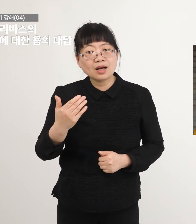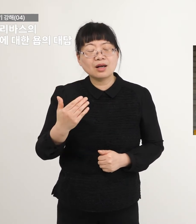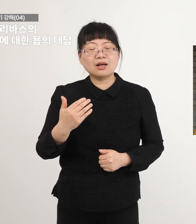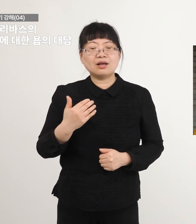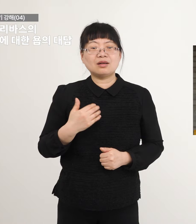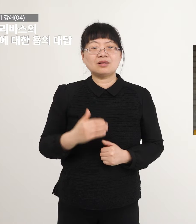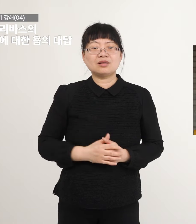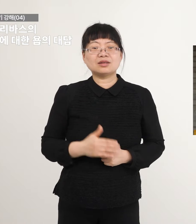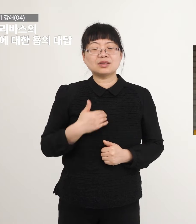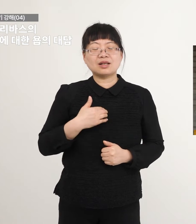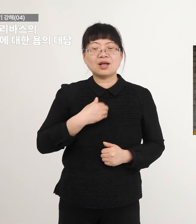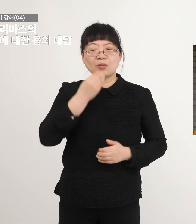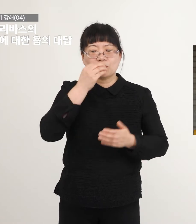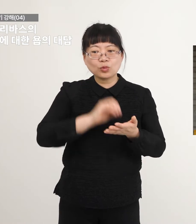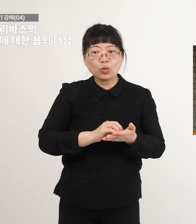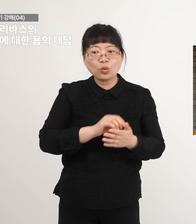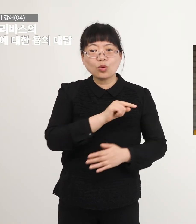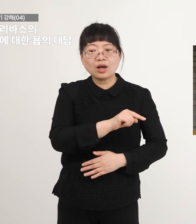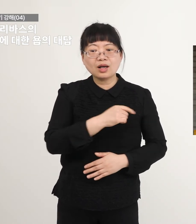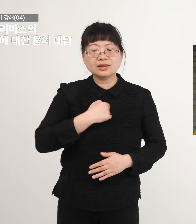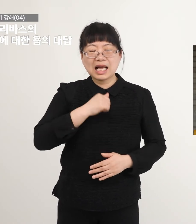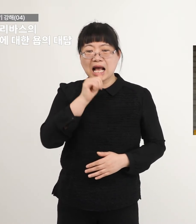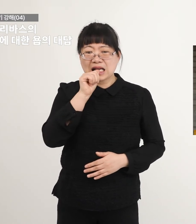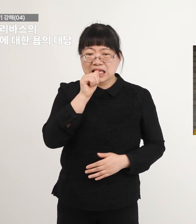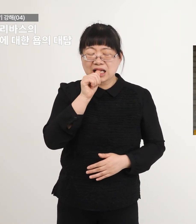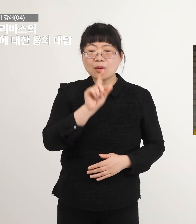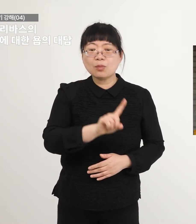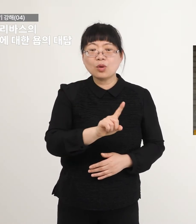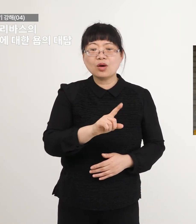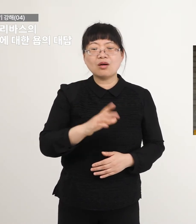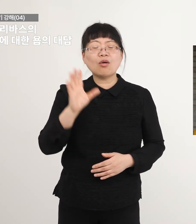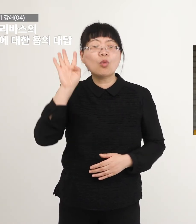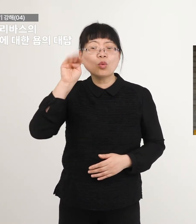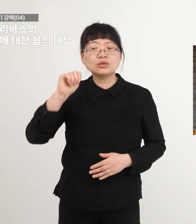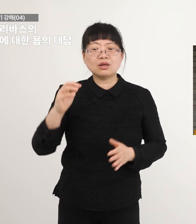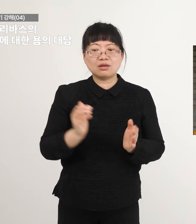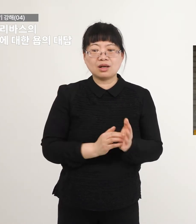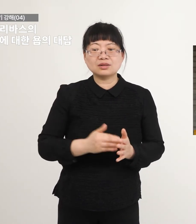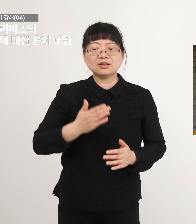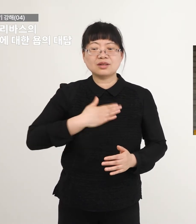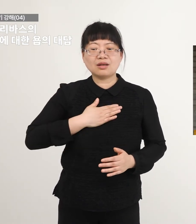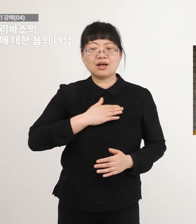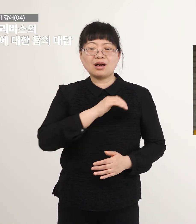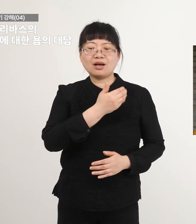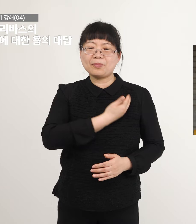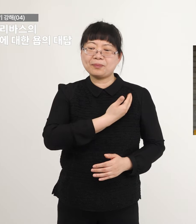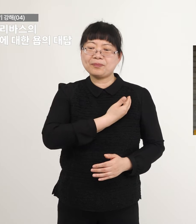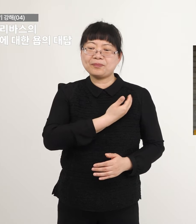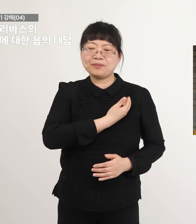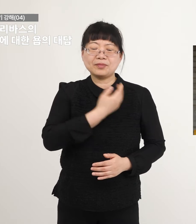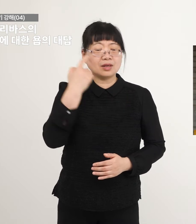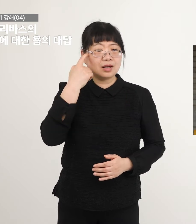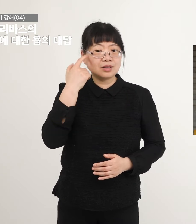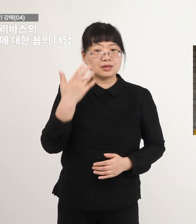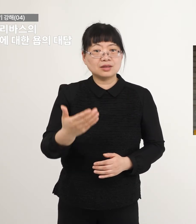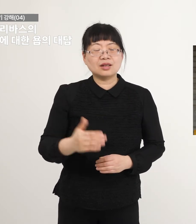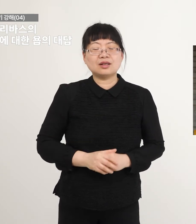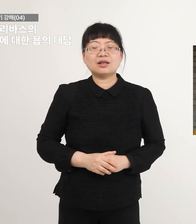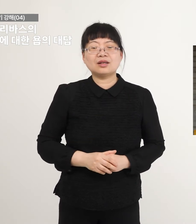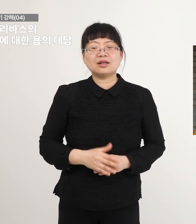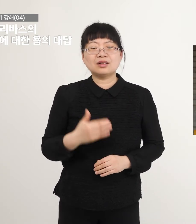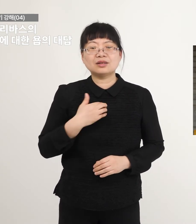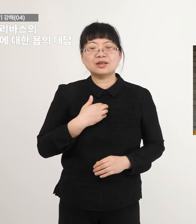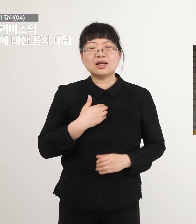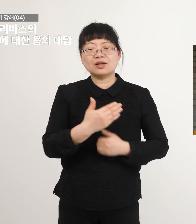노쇠겠느냐? 내가 돌덩어리냐? 내가 쇠덩어리냐? 언제까지 내가 견디겠느냐? 그 뜻입니다.